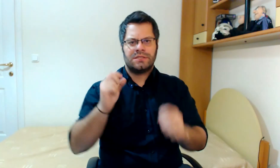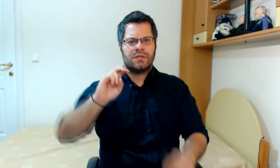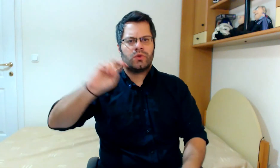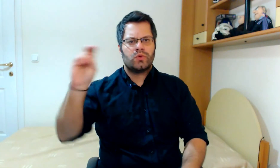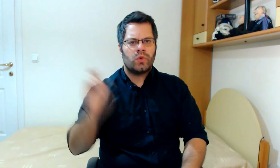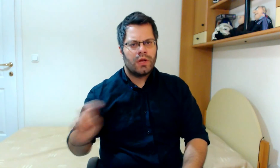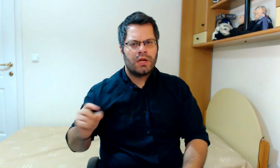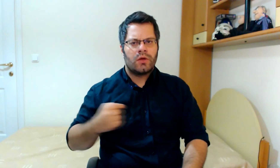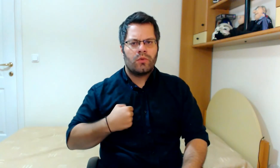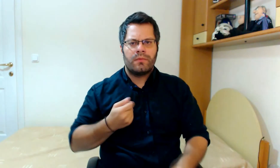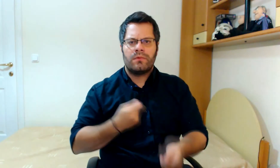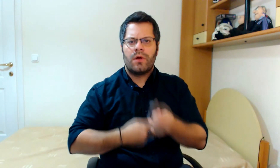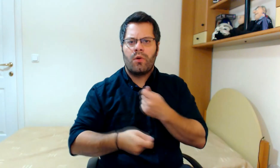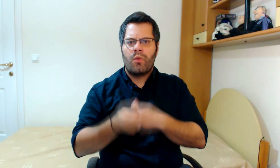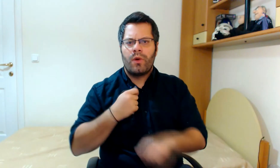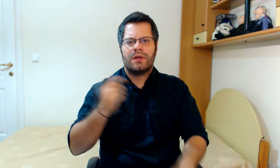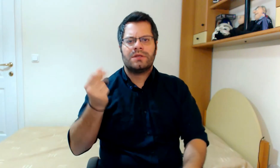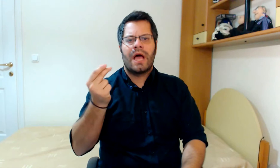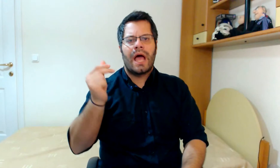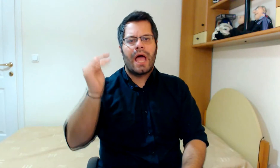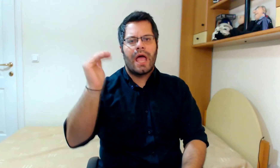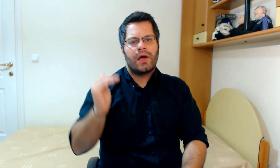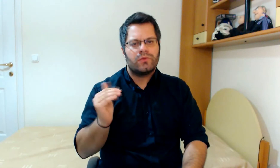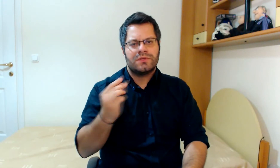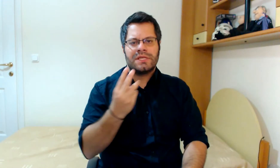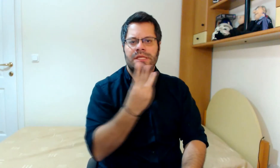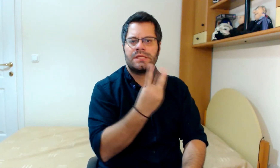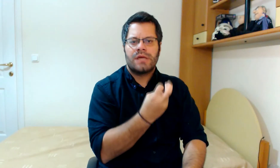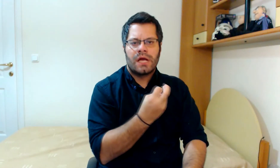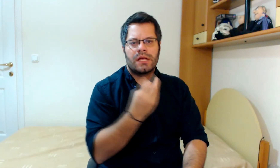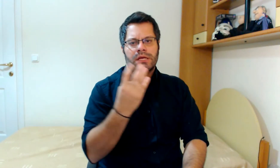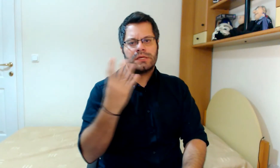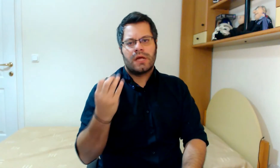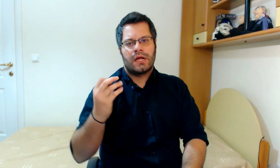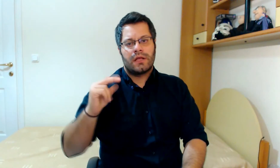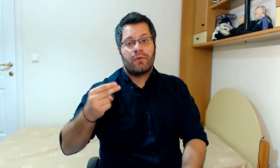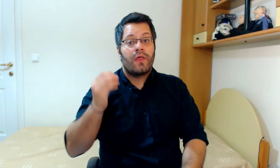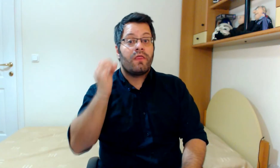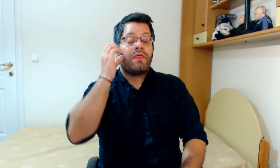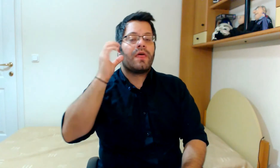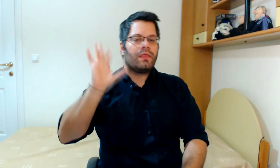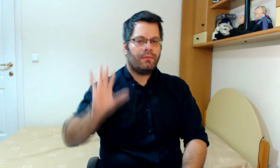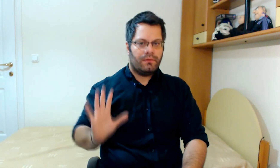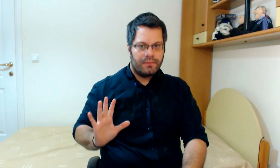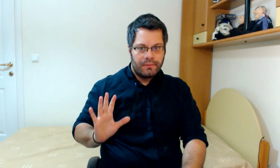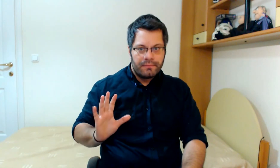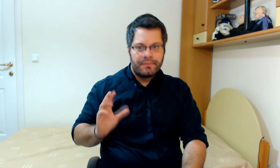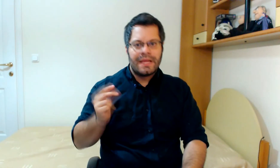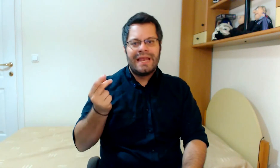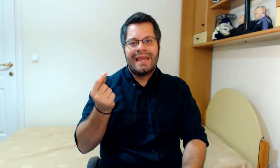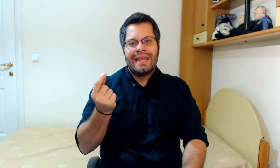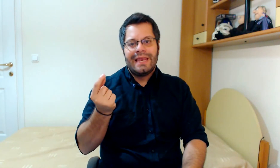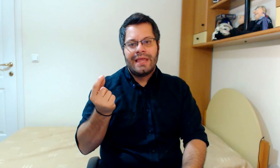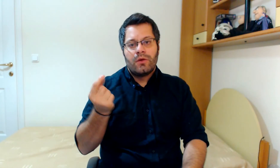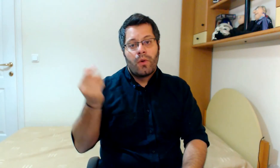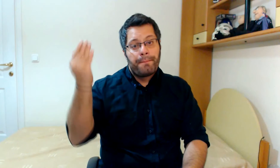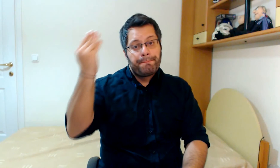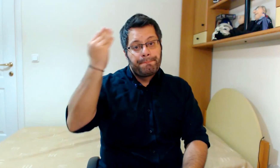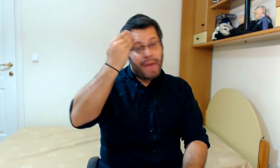Κοστίζει $60. Εγώ το αγόρασα σε έκπτωση 30 με 40 ευρώ. Δεν θυμάμαι ακριβώς. Ήταν λίγο ακριβή